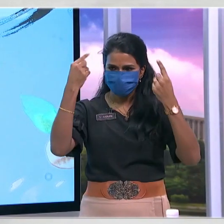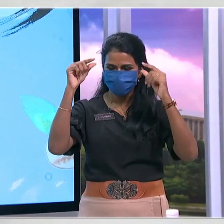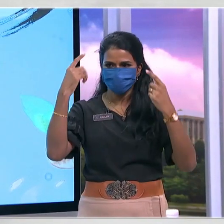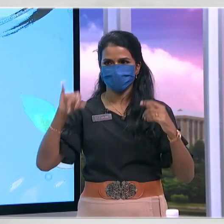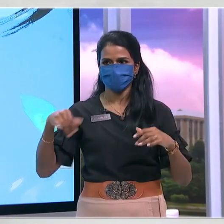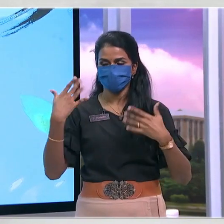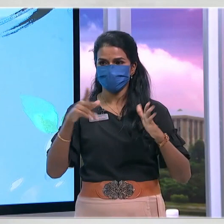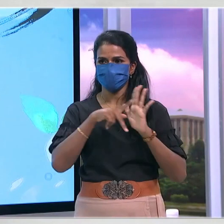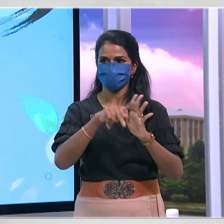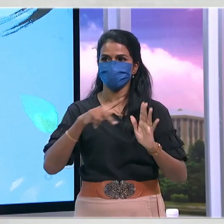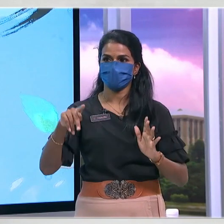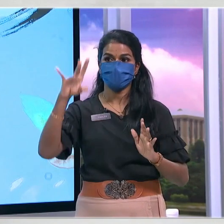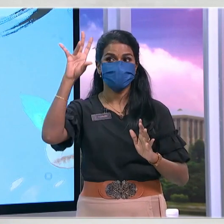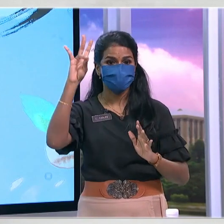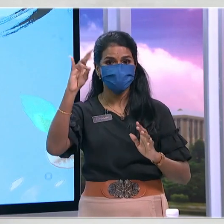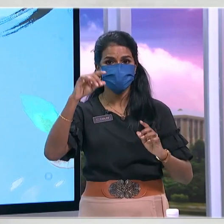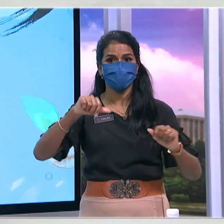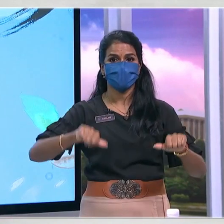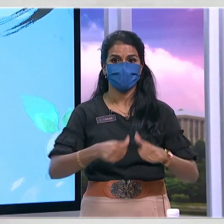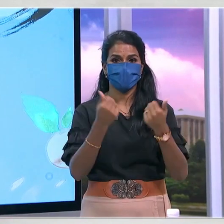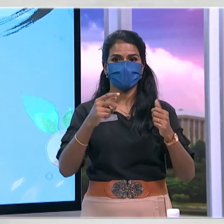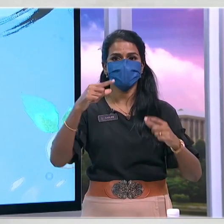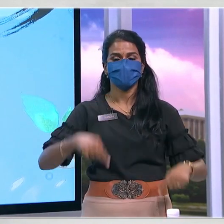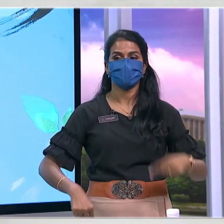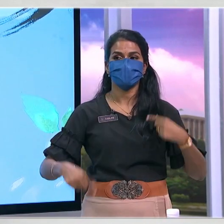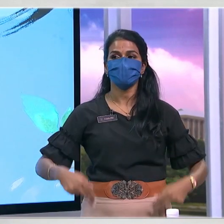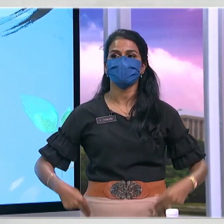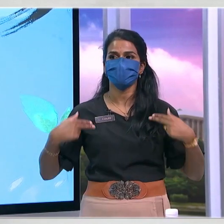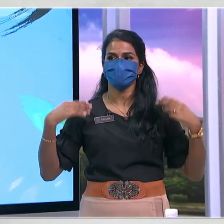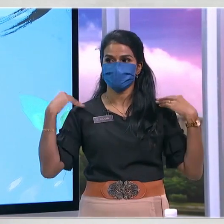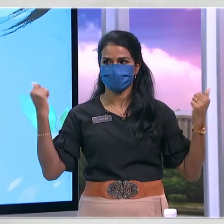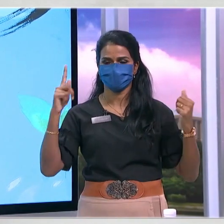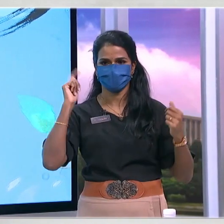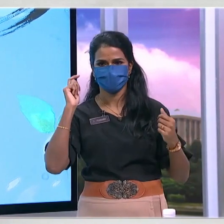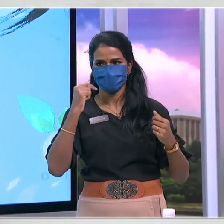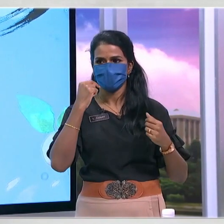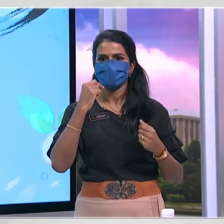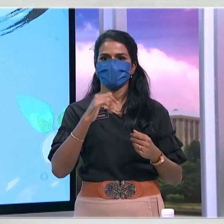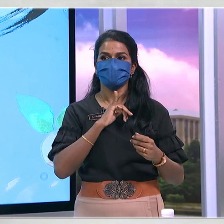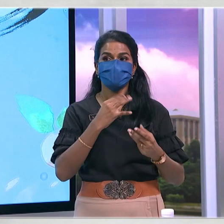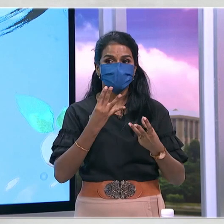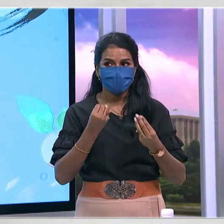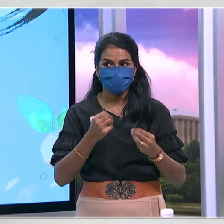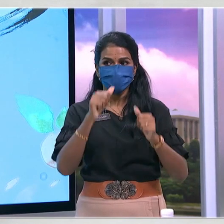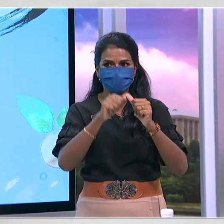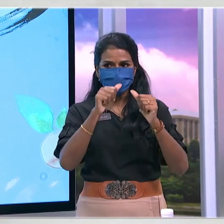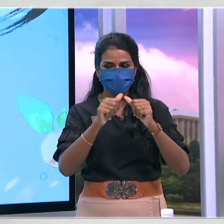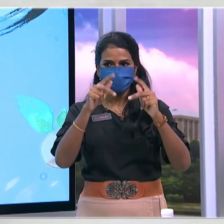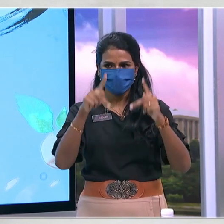cikgu juga sudah tunjukkan 7 amalan gaya hidup sehat tadi. Saya mahu tiap-tiap